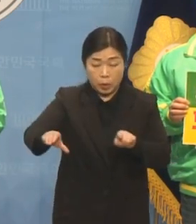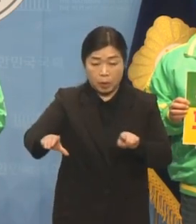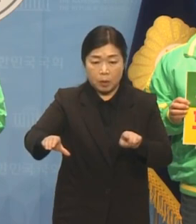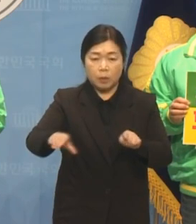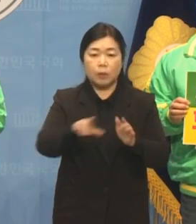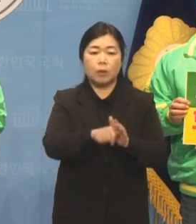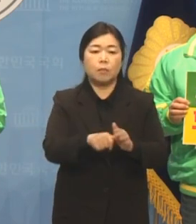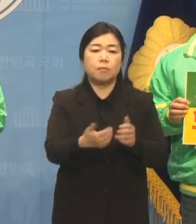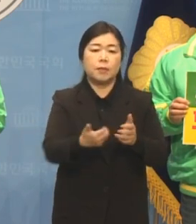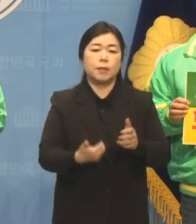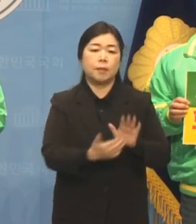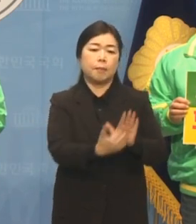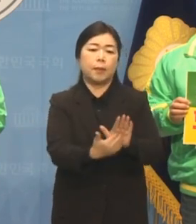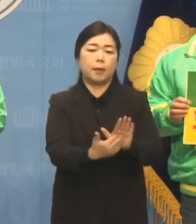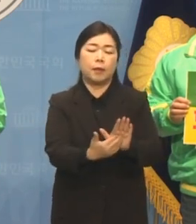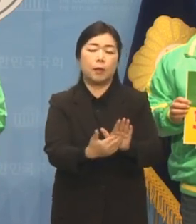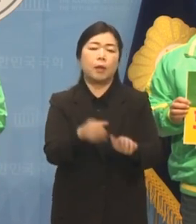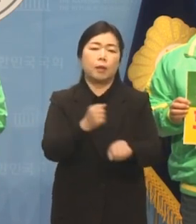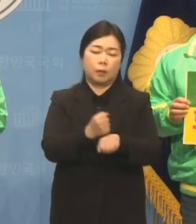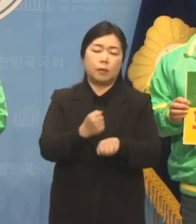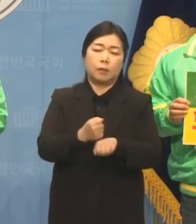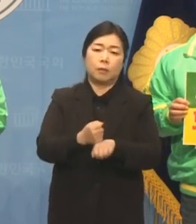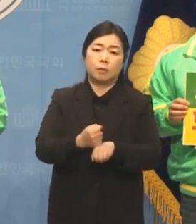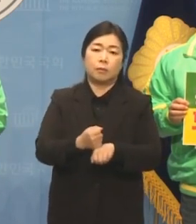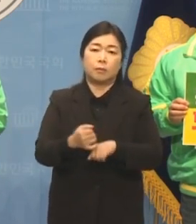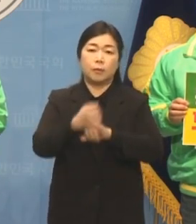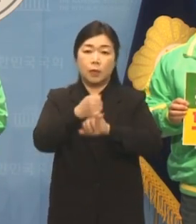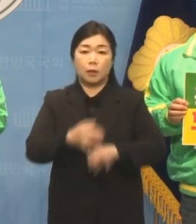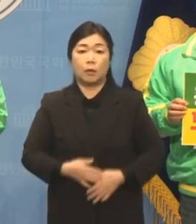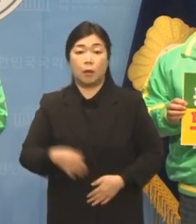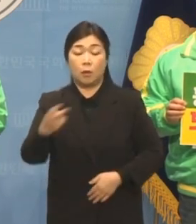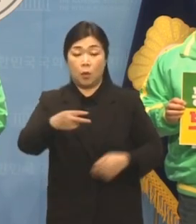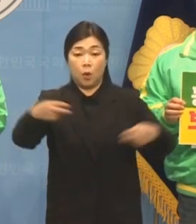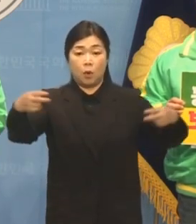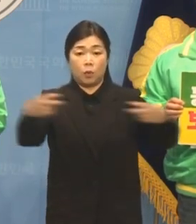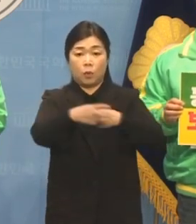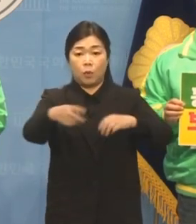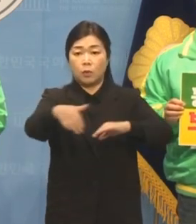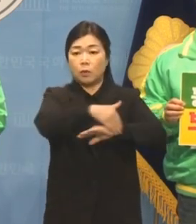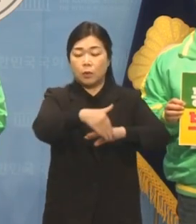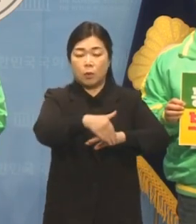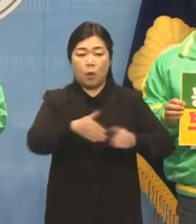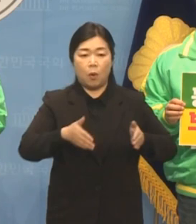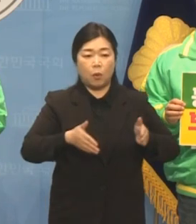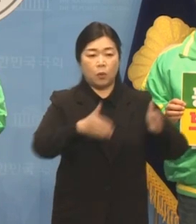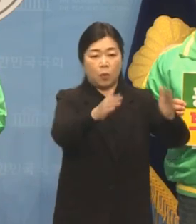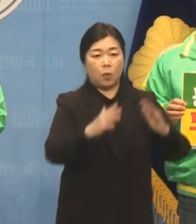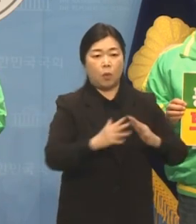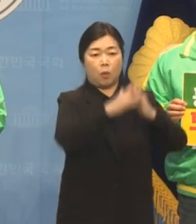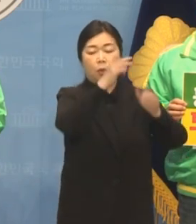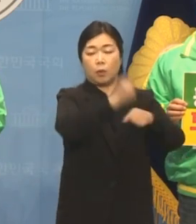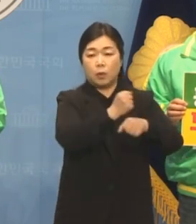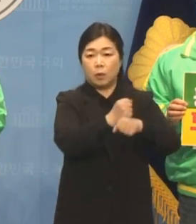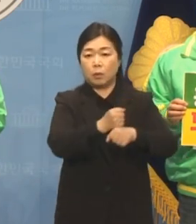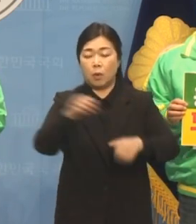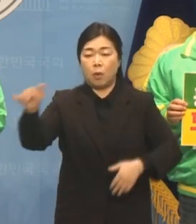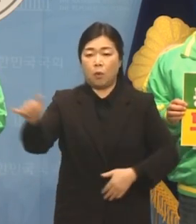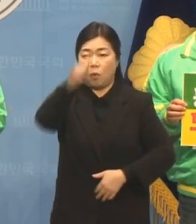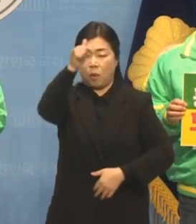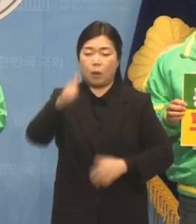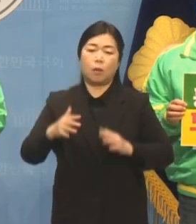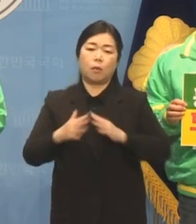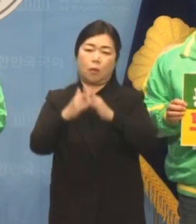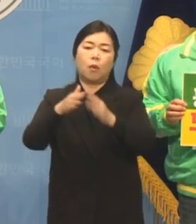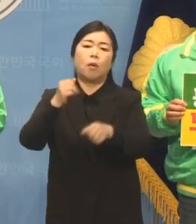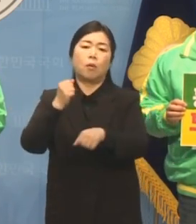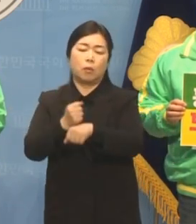로드킬을 예방하겠습니다. 녹색정의당은 교통정책에서도 도로 건설과 공항 건설을 제한하고 철도